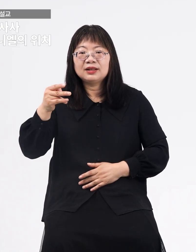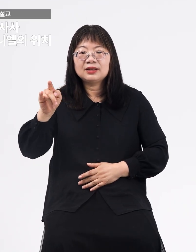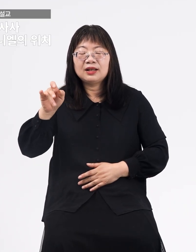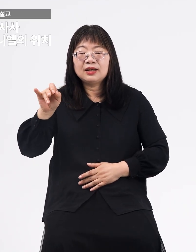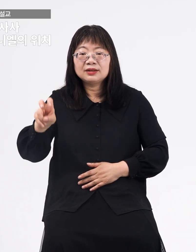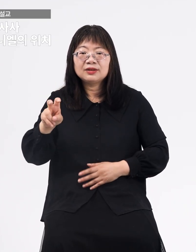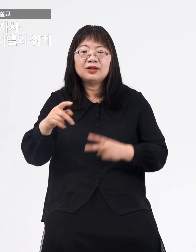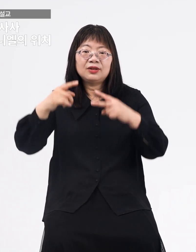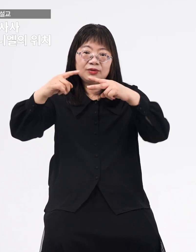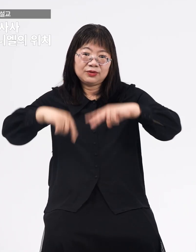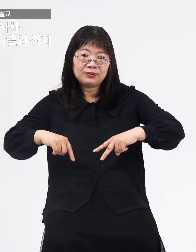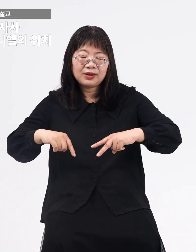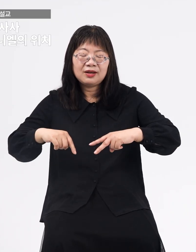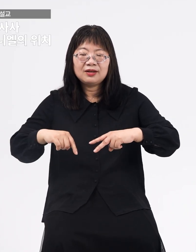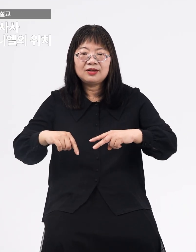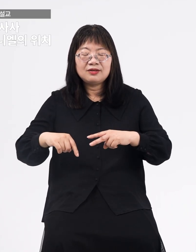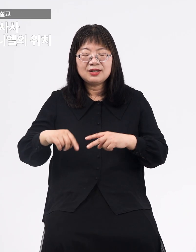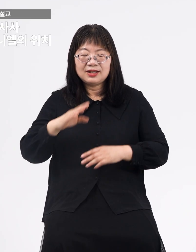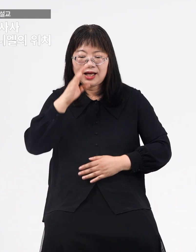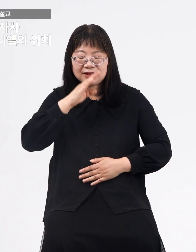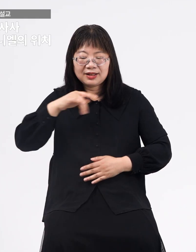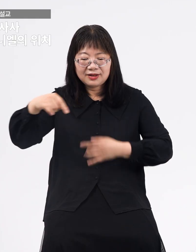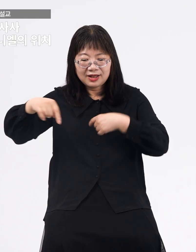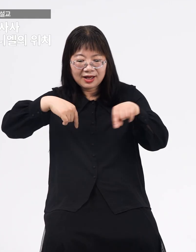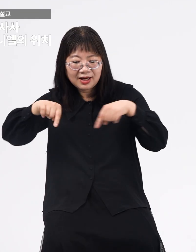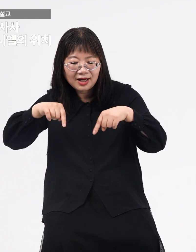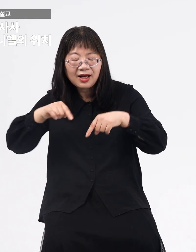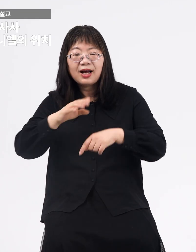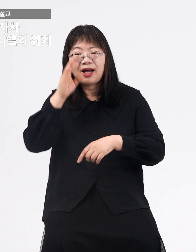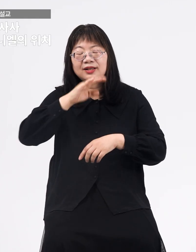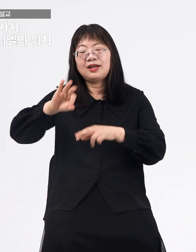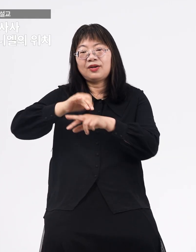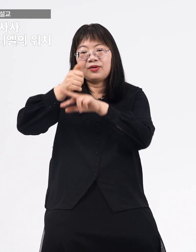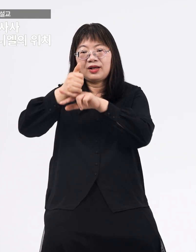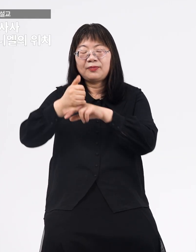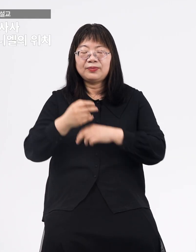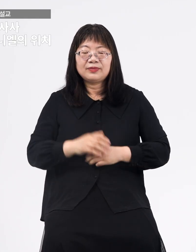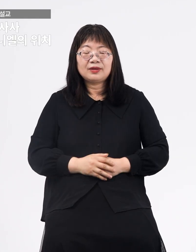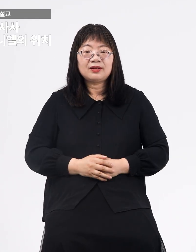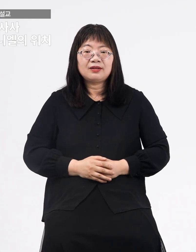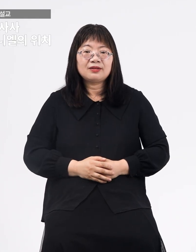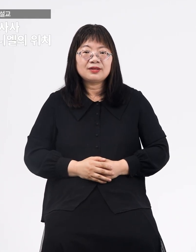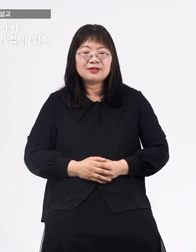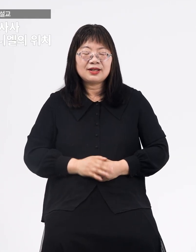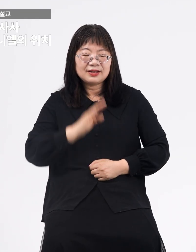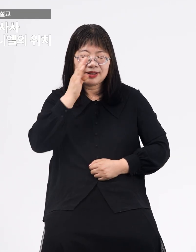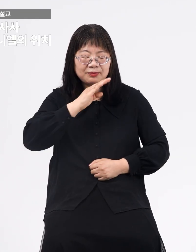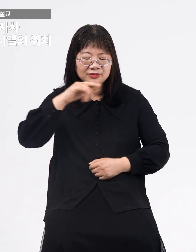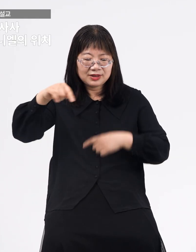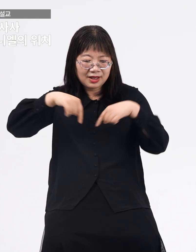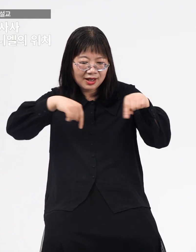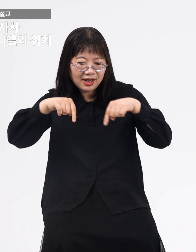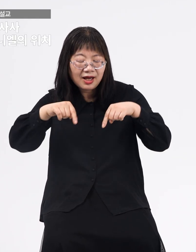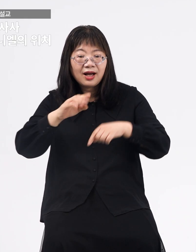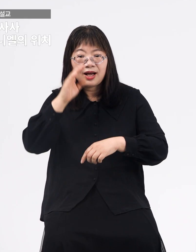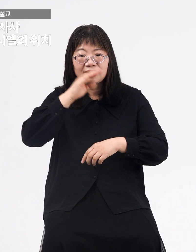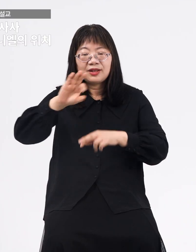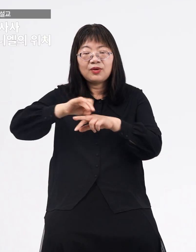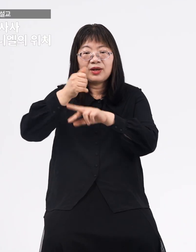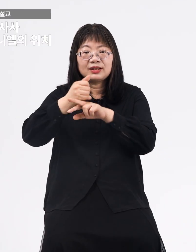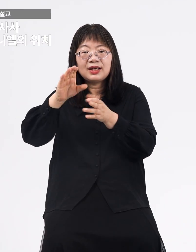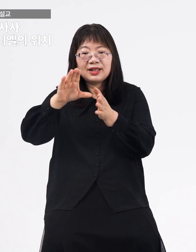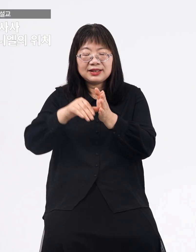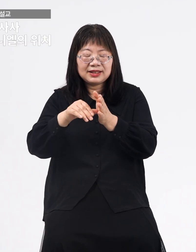2배로 폭정을 하는 악한 왕. 그러니까 역정을 가하는 악한 왕의 사실